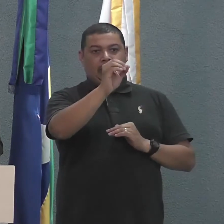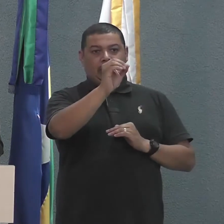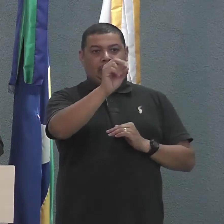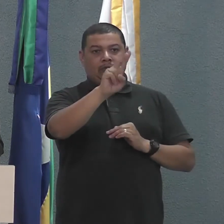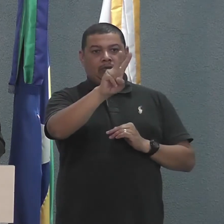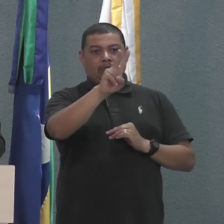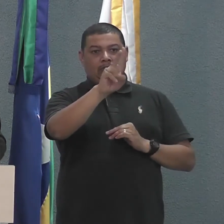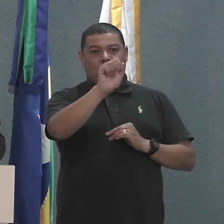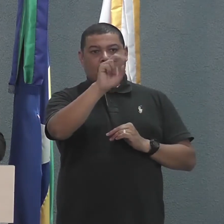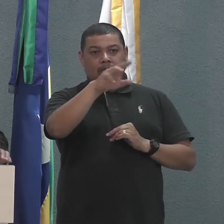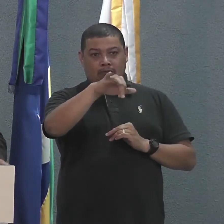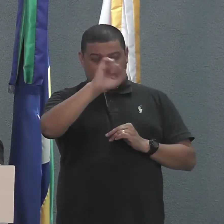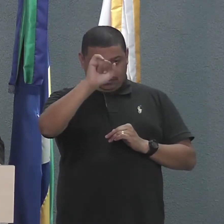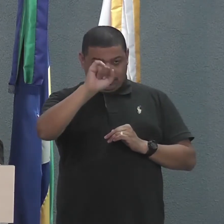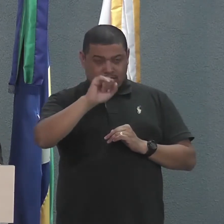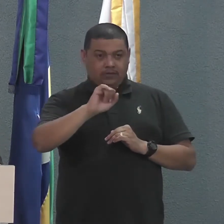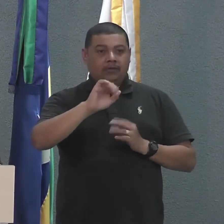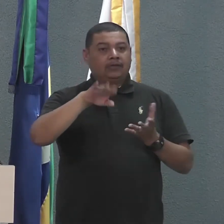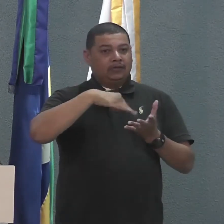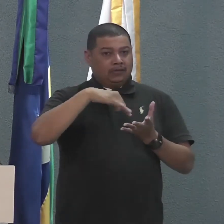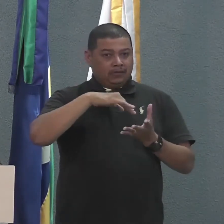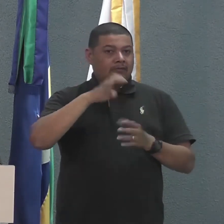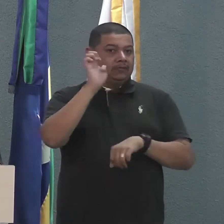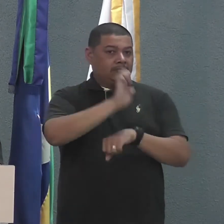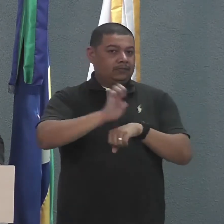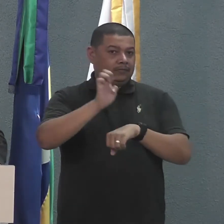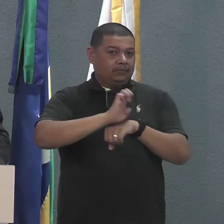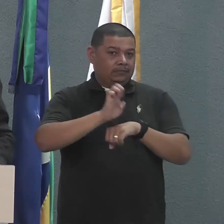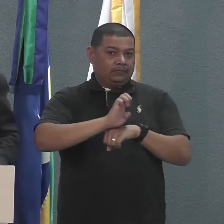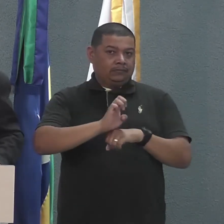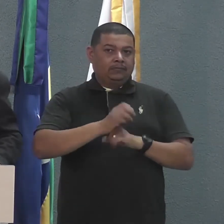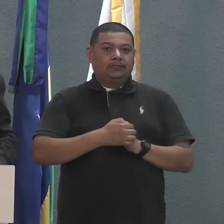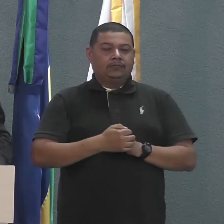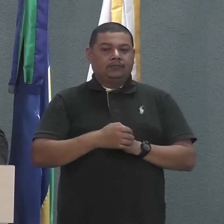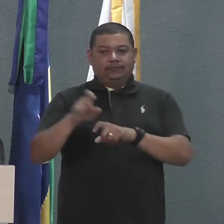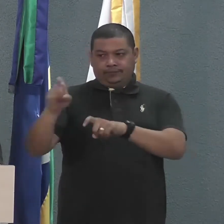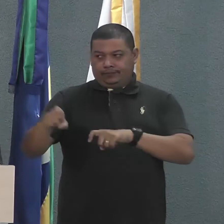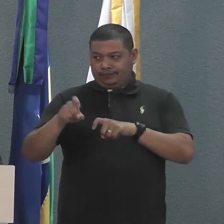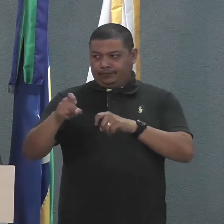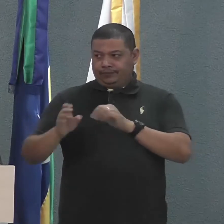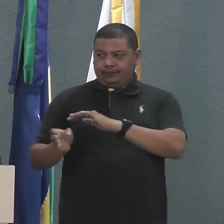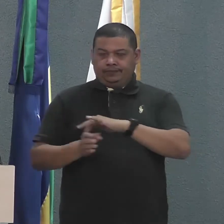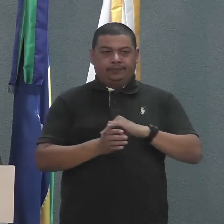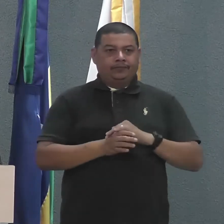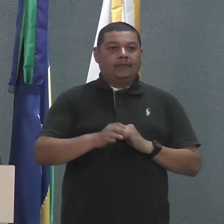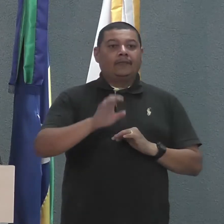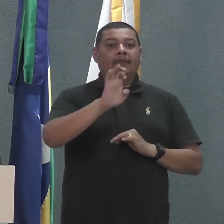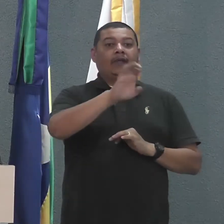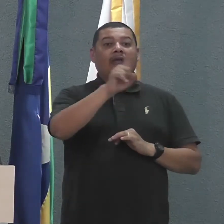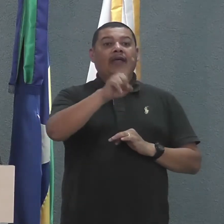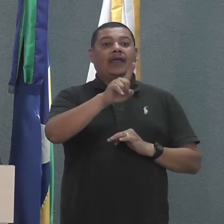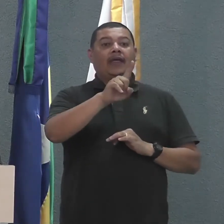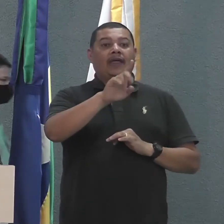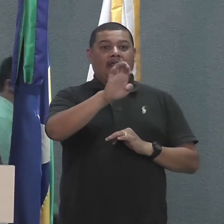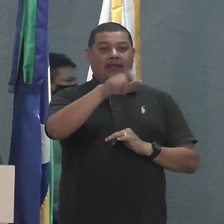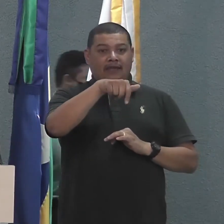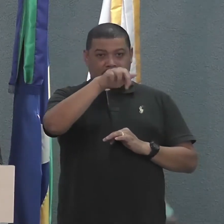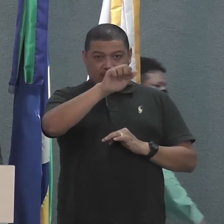Agricultura, enaltecer a Câmara Setorial do Café, comandada pelo Ezequias Brazo